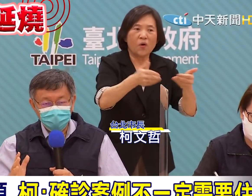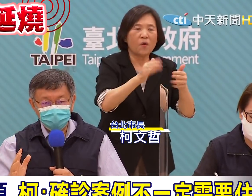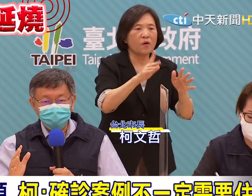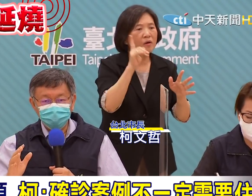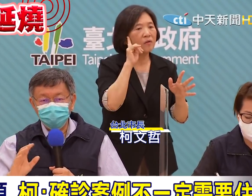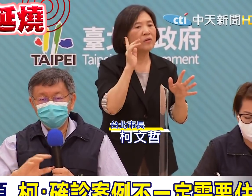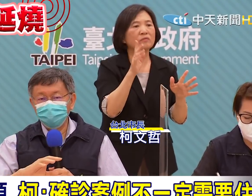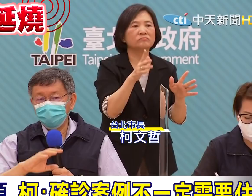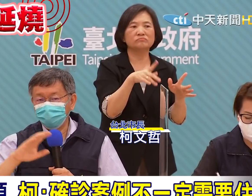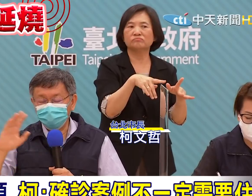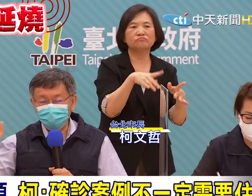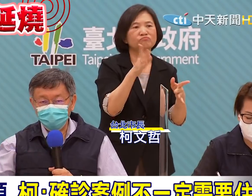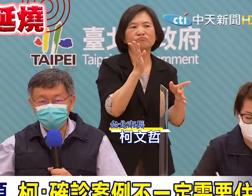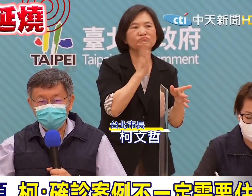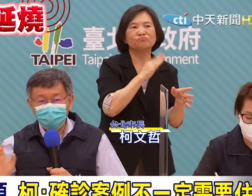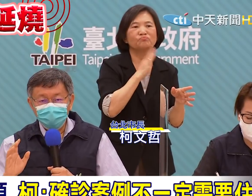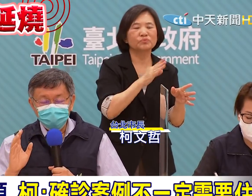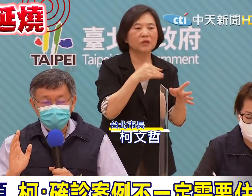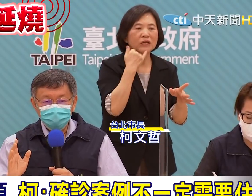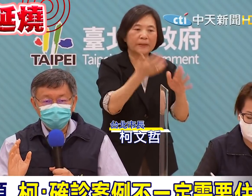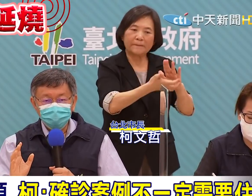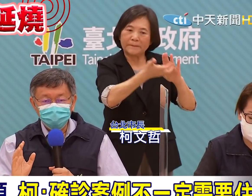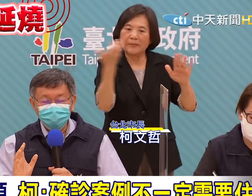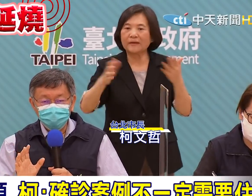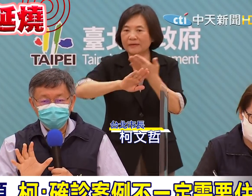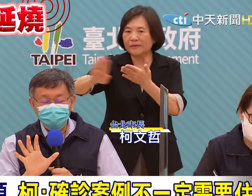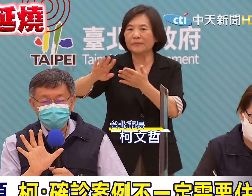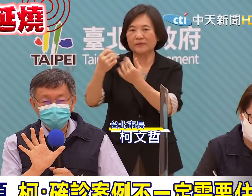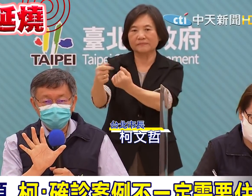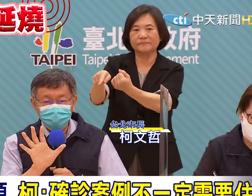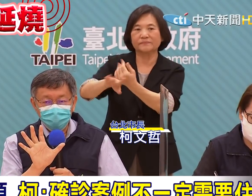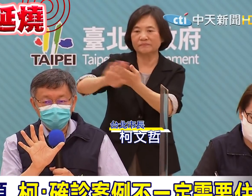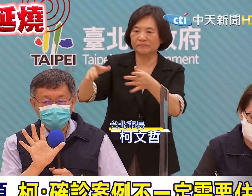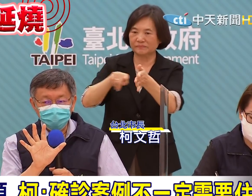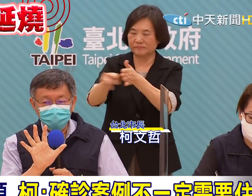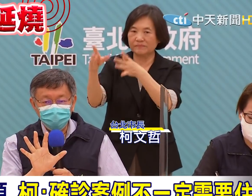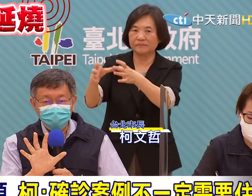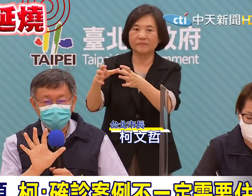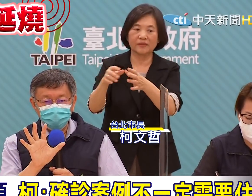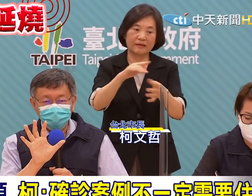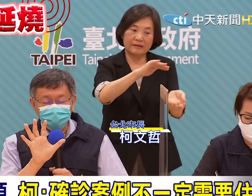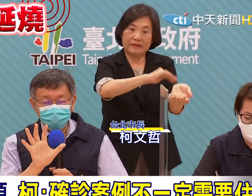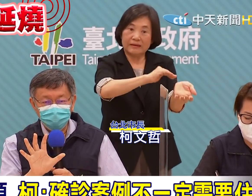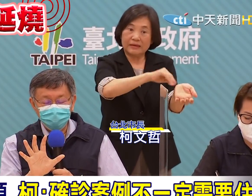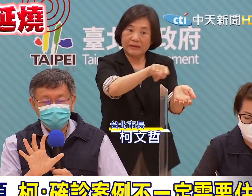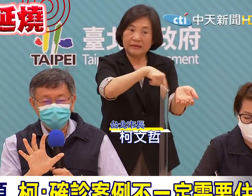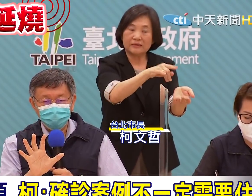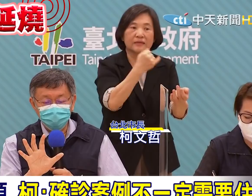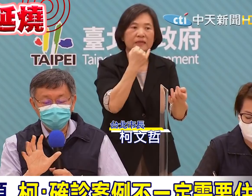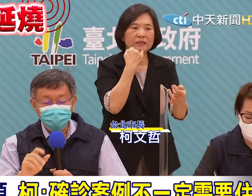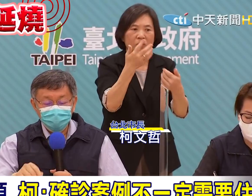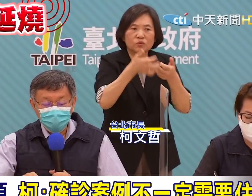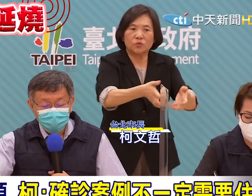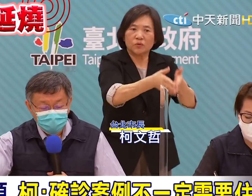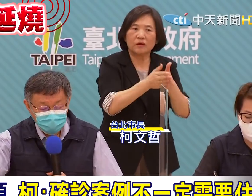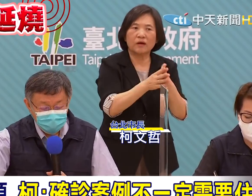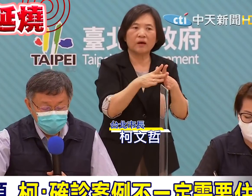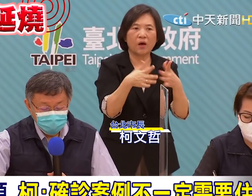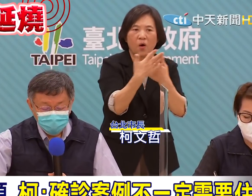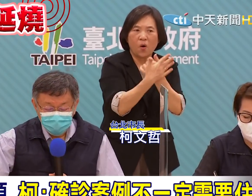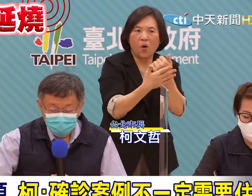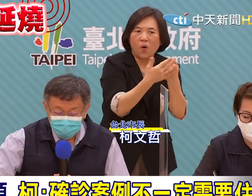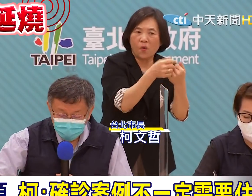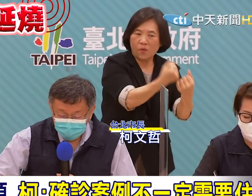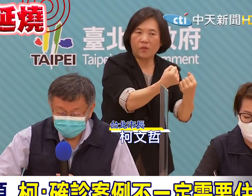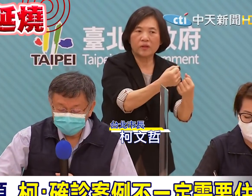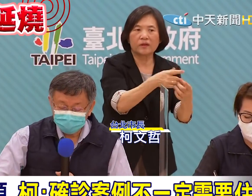也不需要住医院，要移出来。也就是说我们必须保留医院来做最有效率的使用。那么在